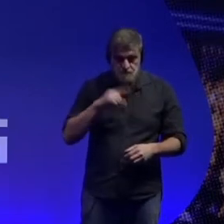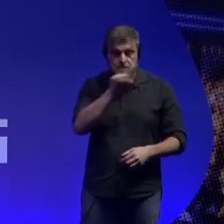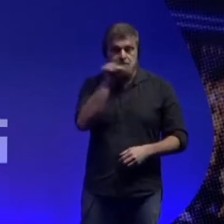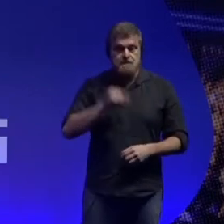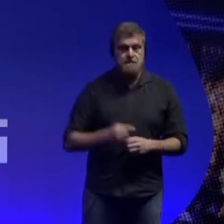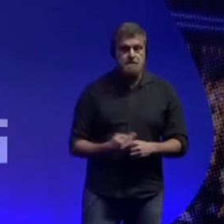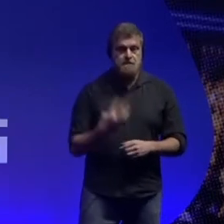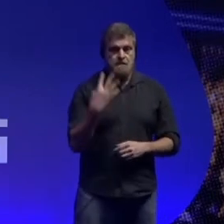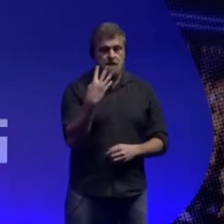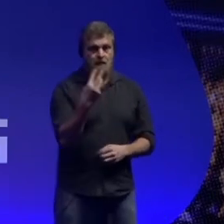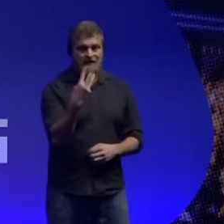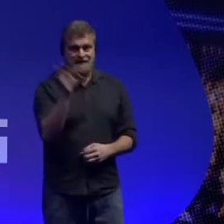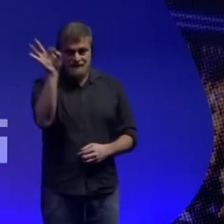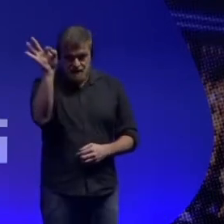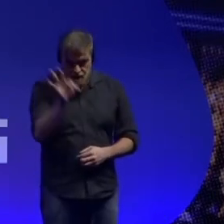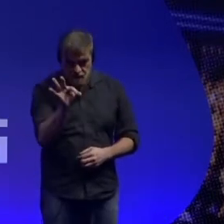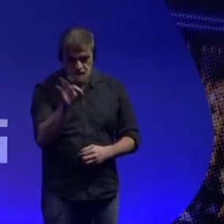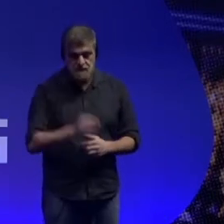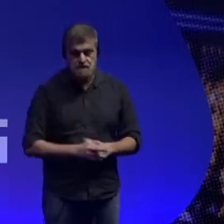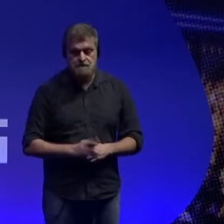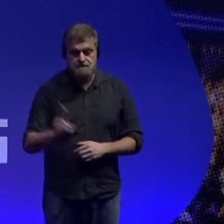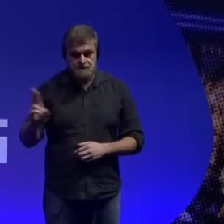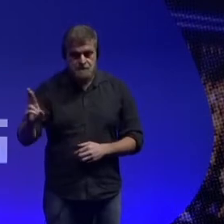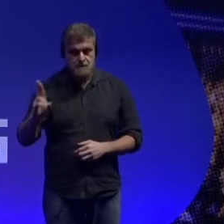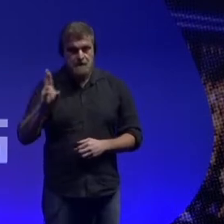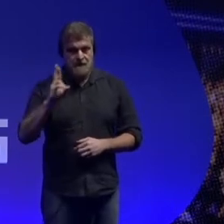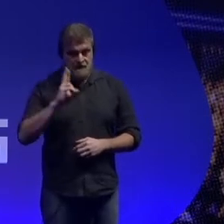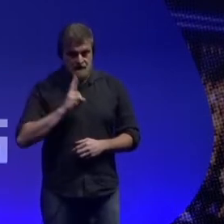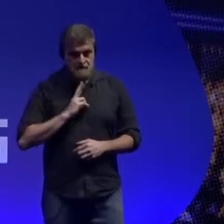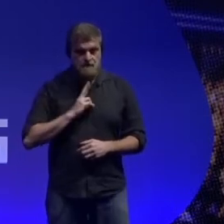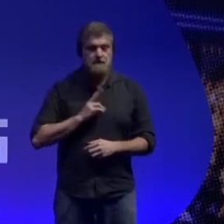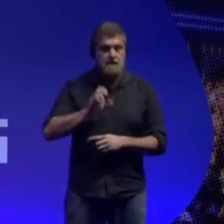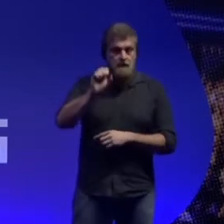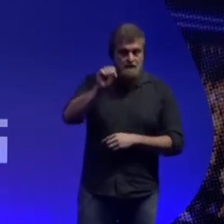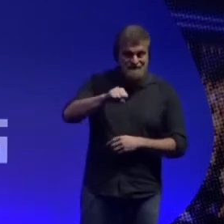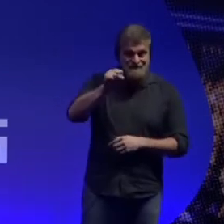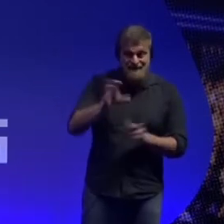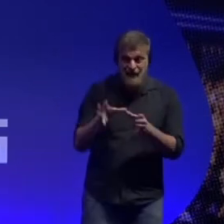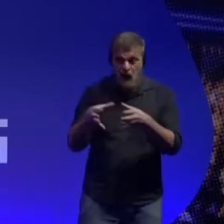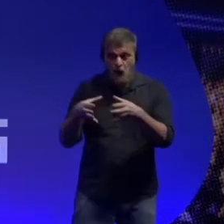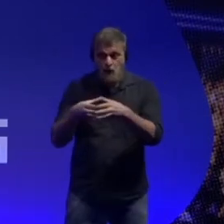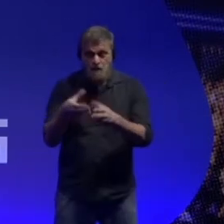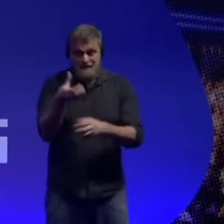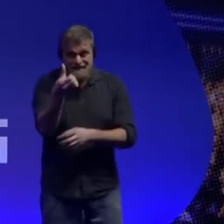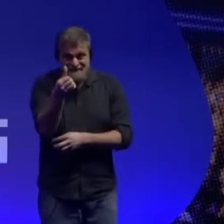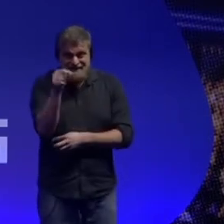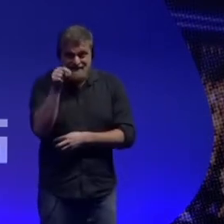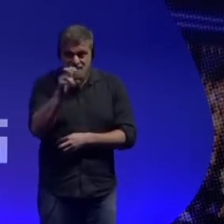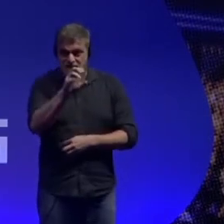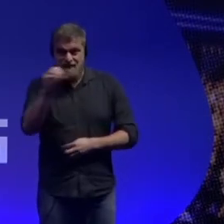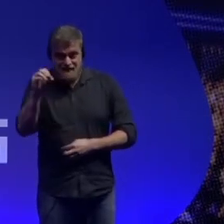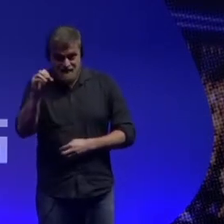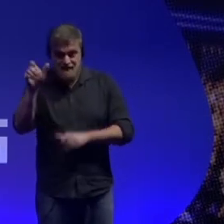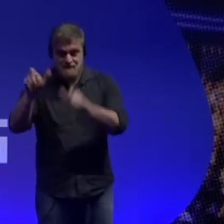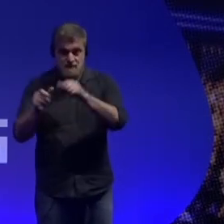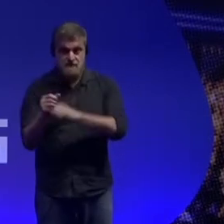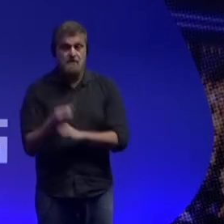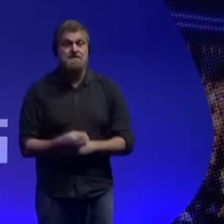Só 43% desse grupo de 6.500 gestores de pessoas falaram: eu já recebi algum treinamento para ser